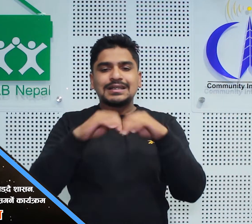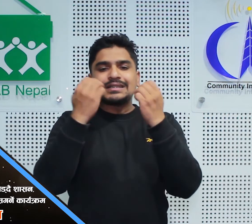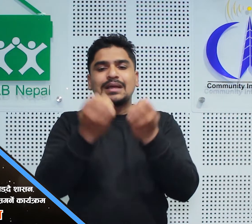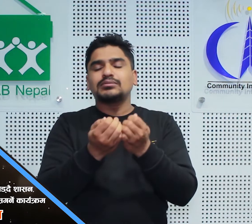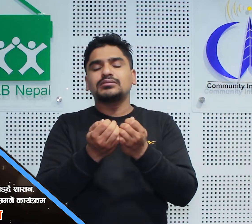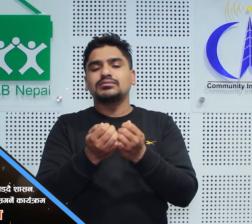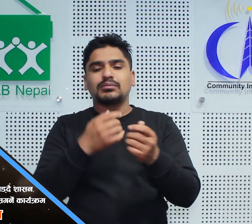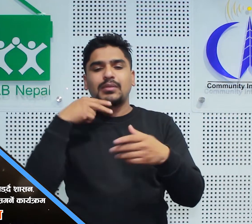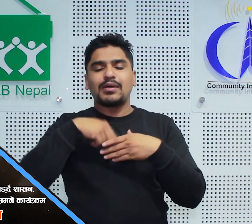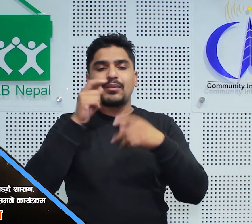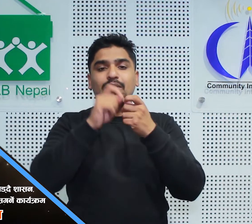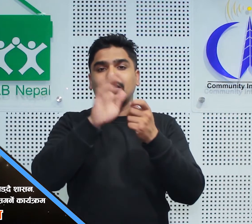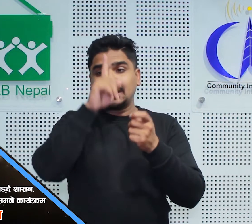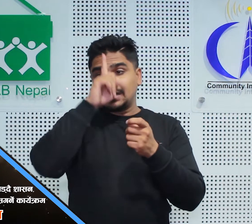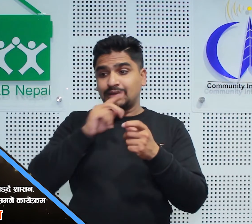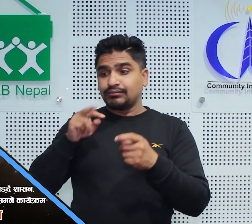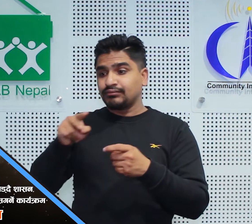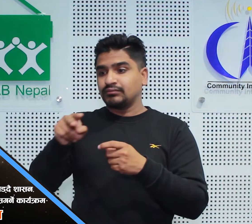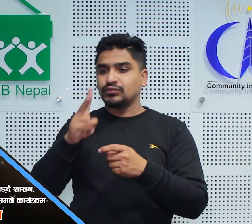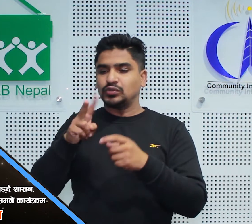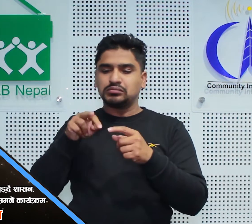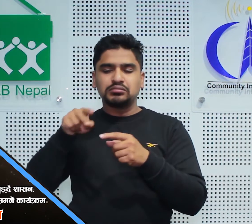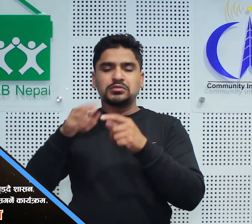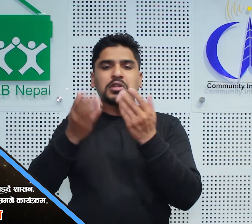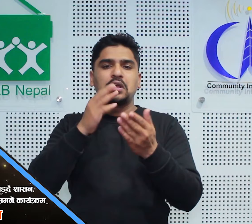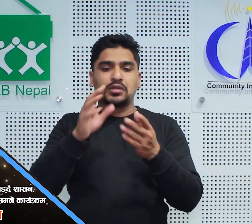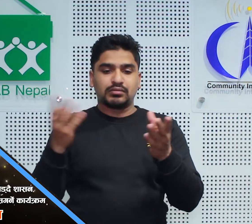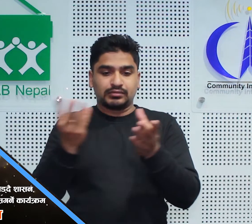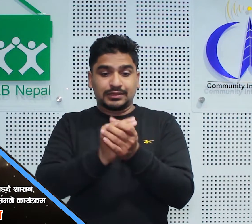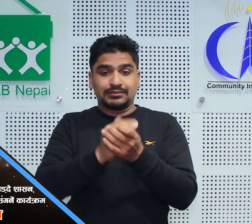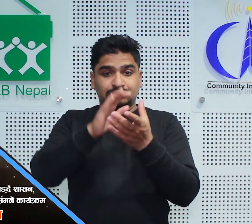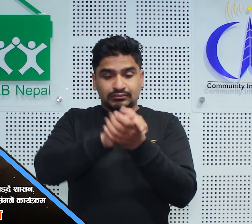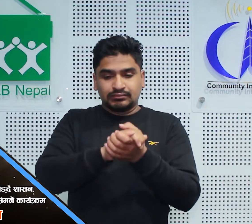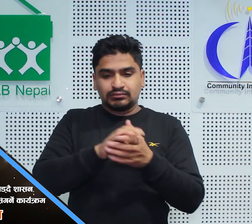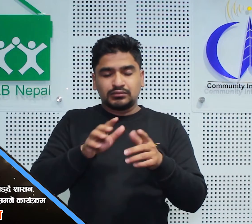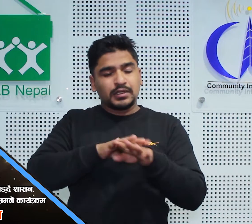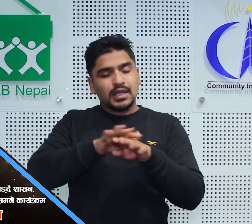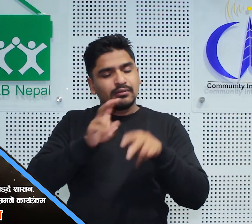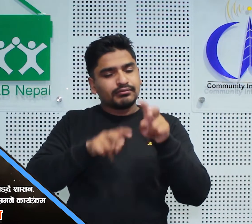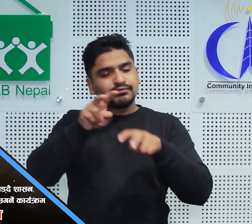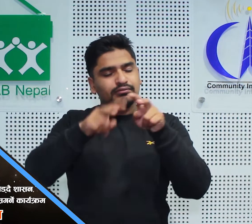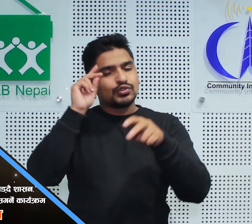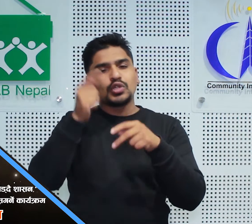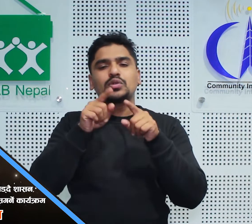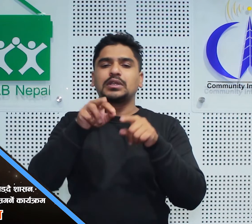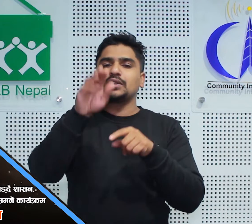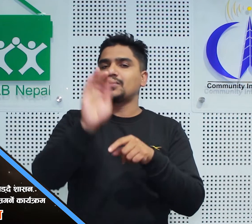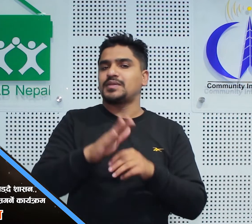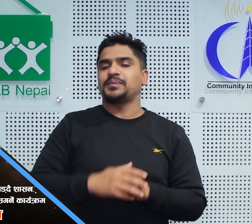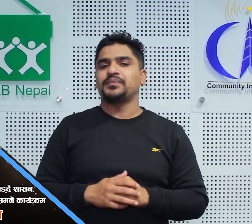गराएको छ। एक्लै अगाडि हिँड्दा दुई पाइला हिँडेला, तर साथीको साथ हुँदा कैयौं पाइलाहरू सजिलै हिँड्न सकिन्छ। हामीलाई